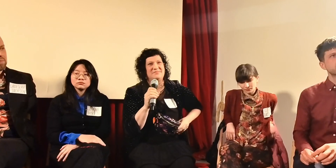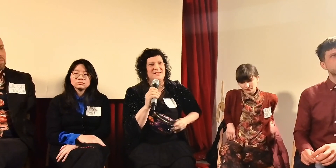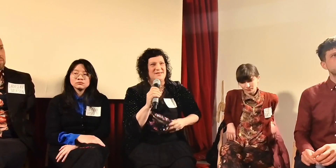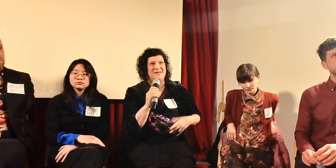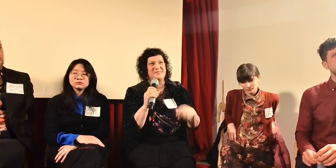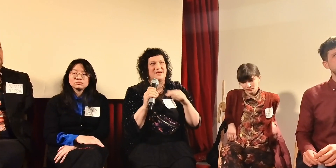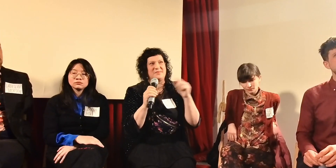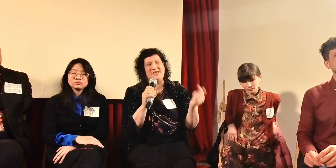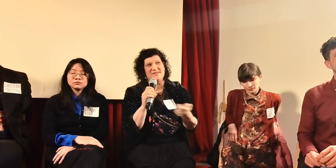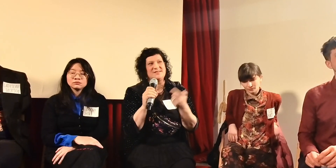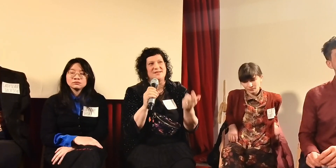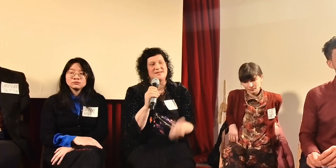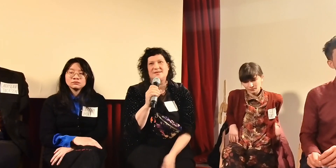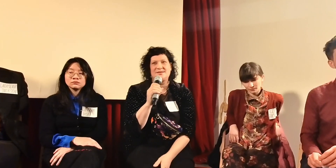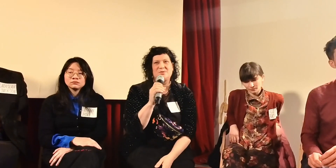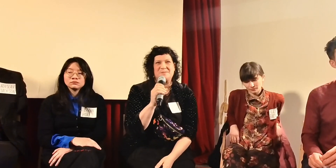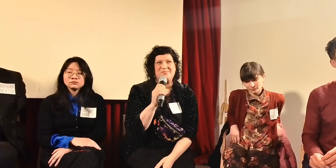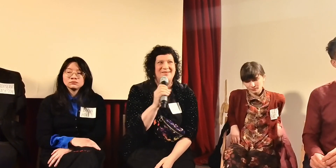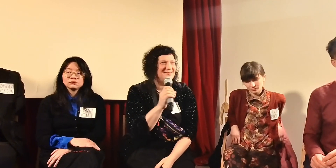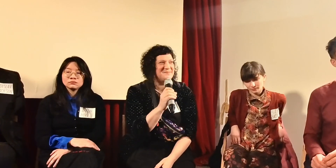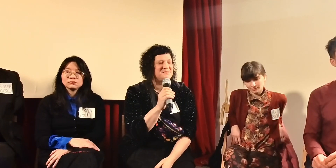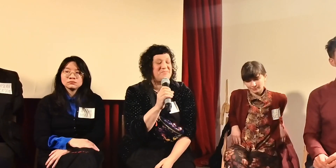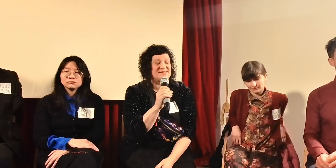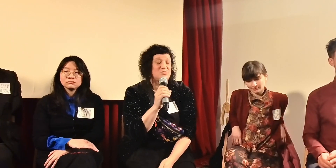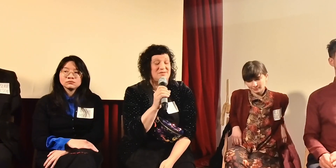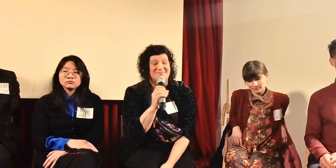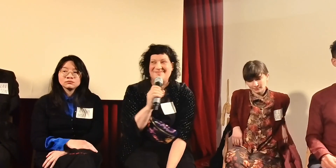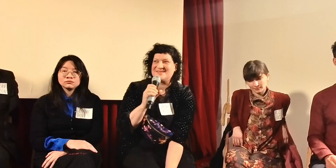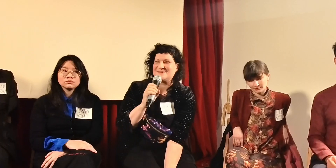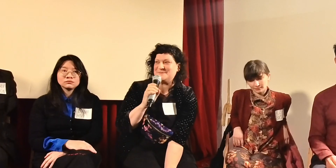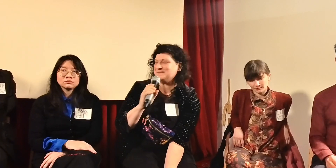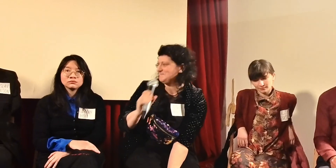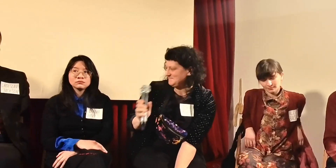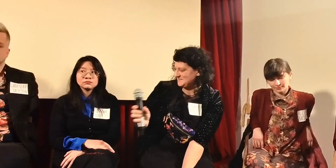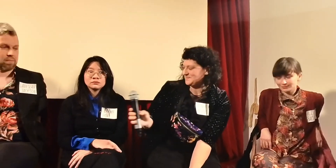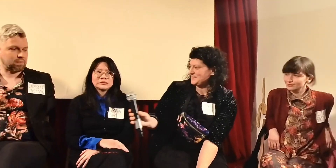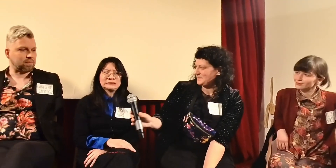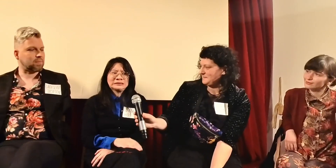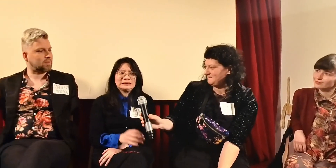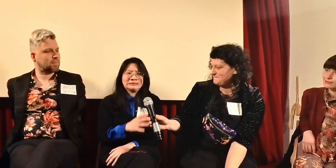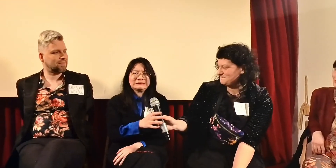pozor, aby nevznikly takéto predsudky vlastně.